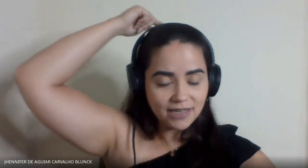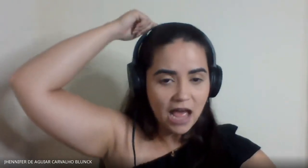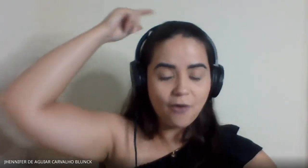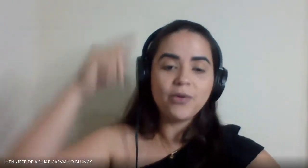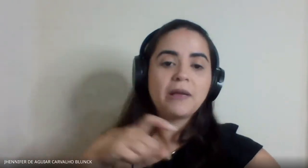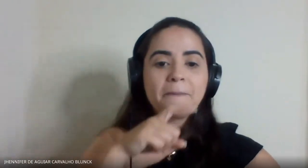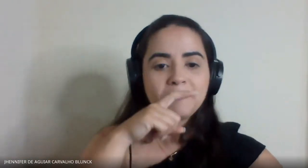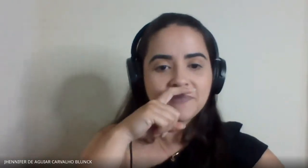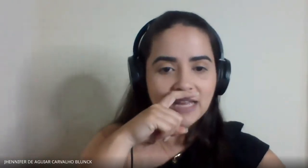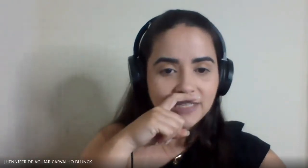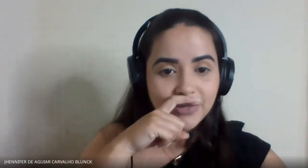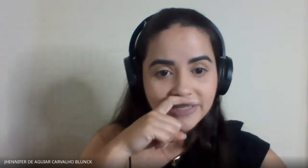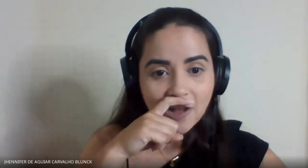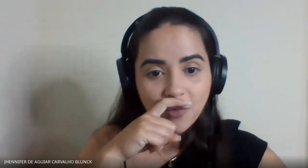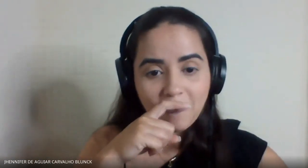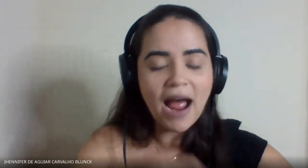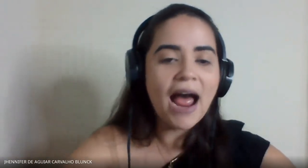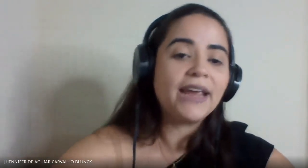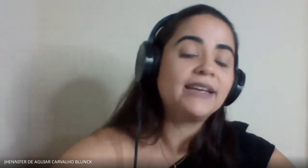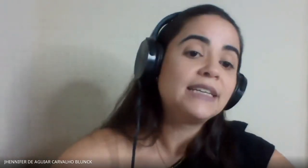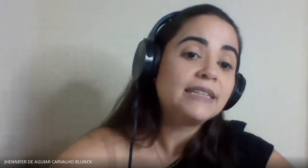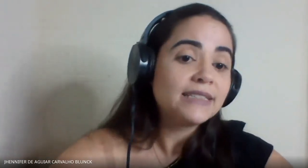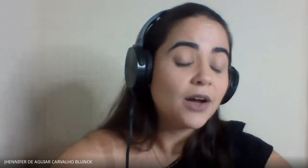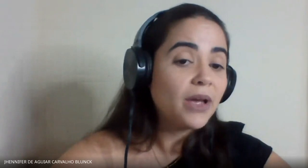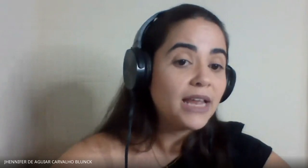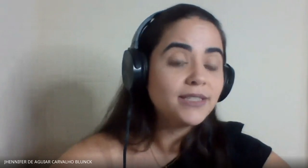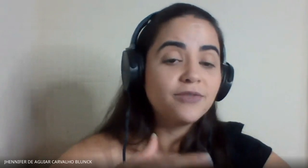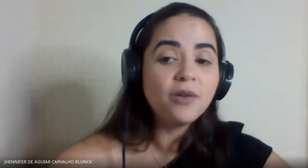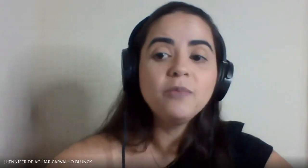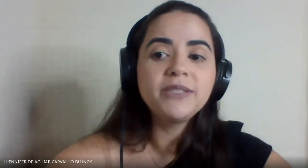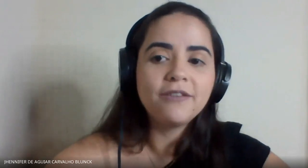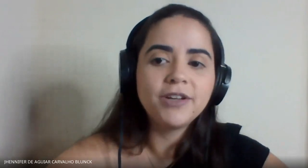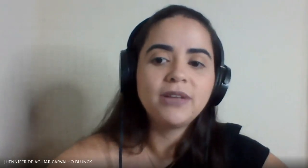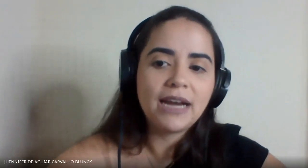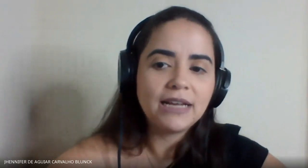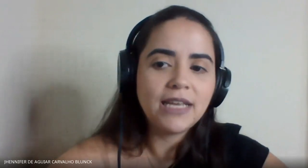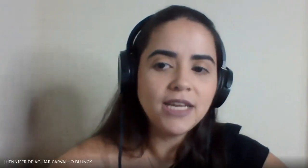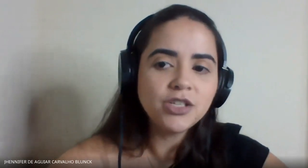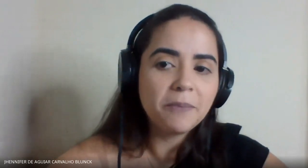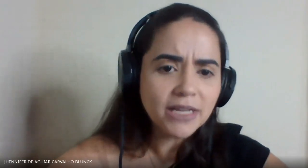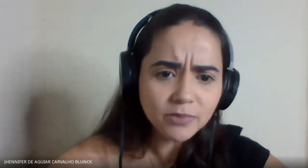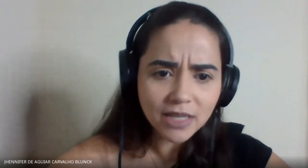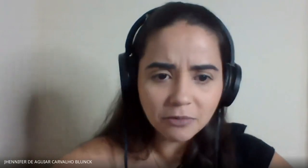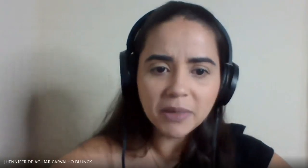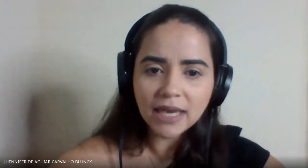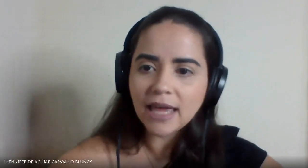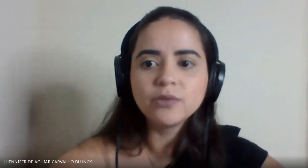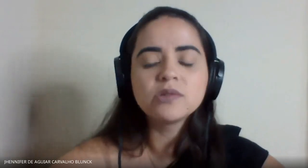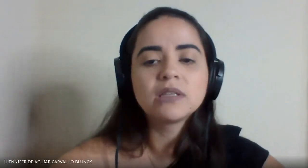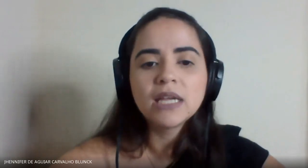esse sinal. Ela deu esse sinal para o pai. Então, eles vão observando características, mesmo